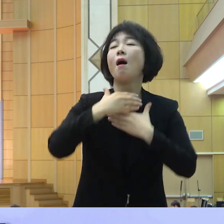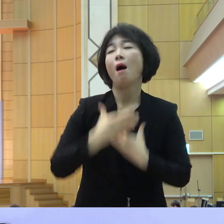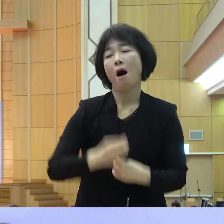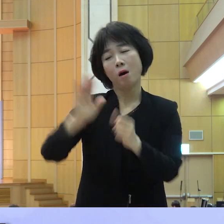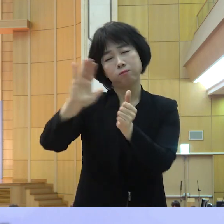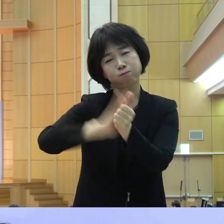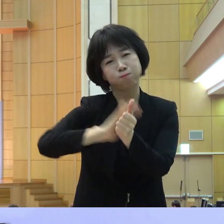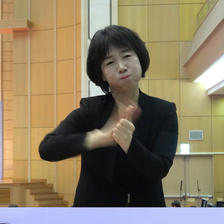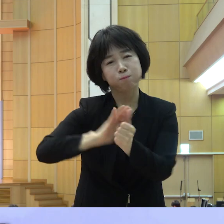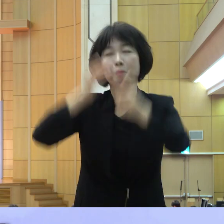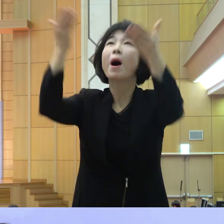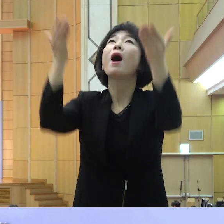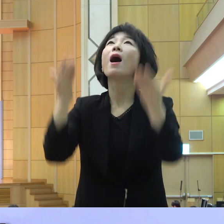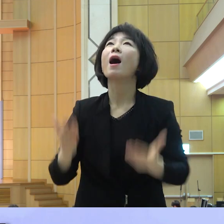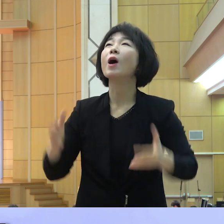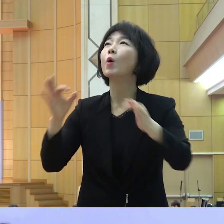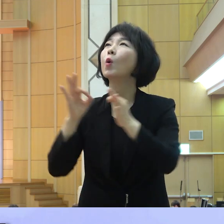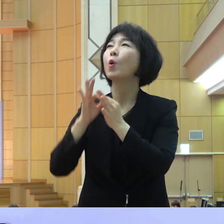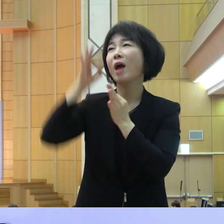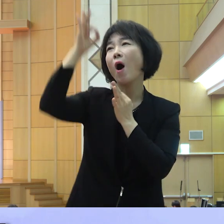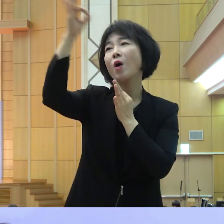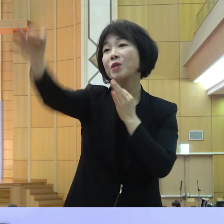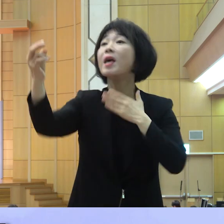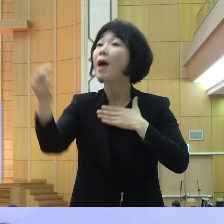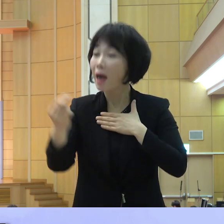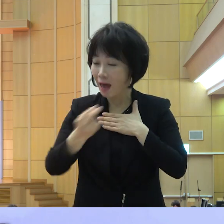벗어버리네. 안위 받고